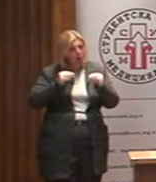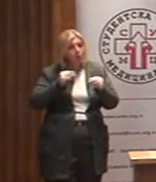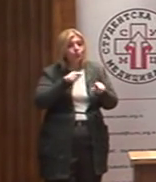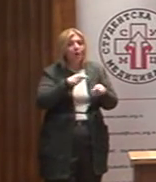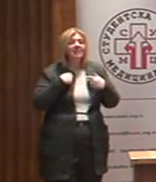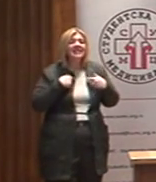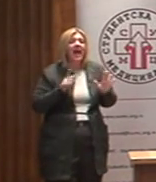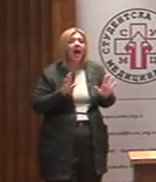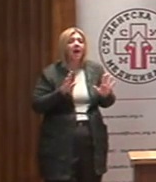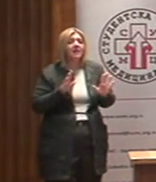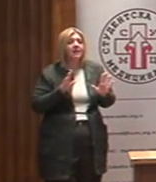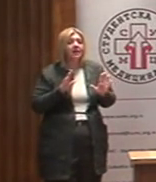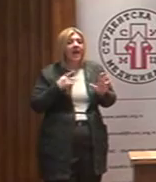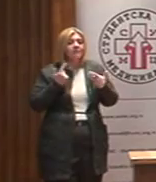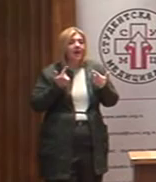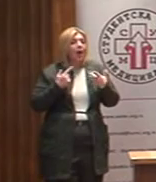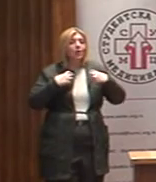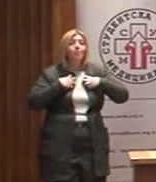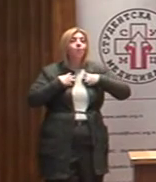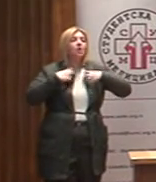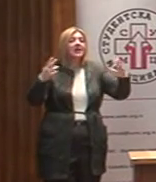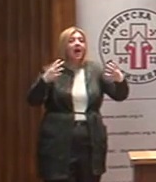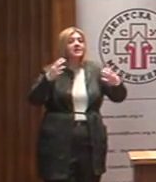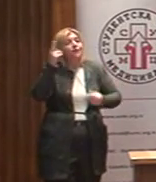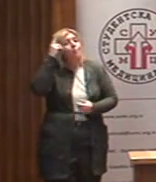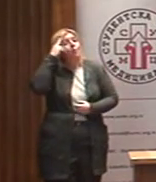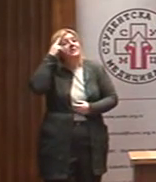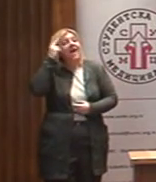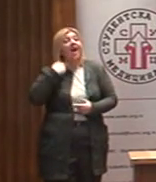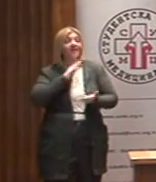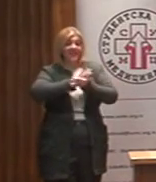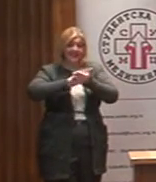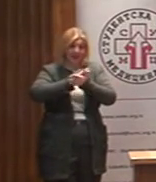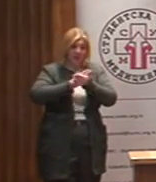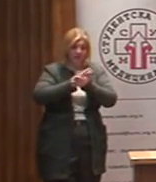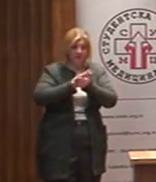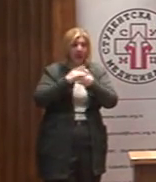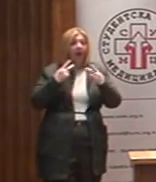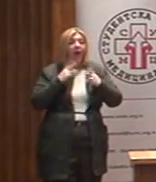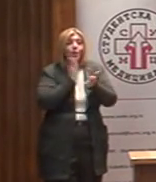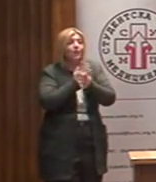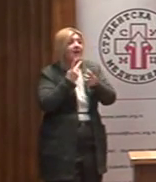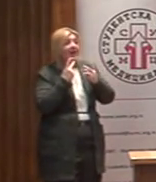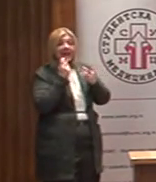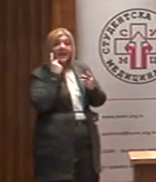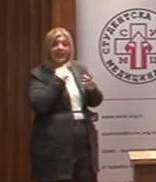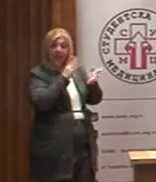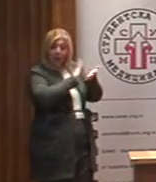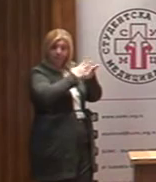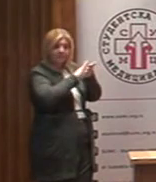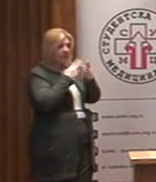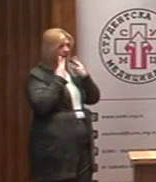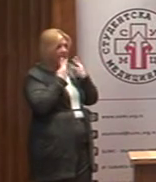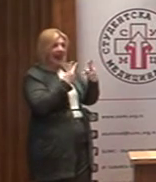dar poznavanja ovog jezika, znakovnog jezika i gledam uvijek sa divljenjem, oni koji to znaju, ja to ne znam,